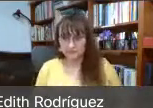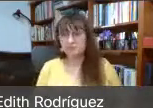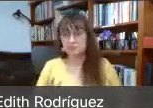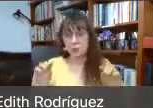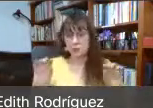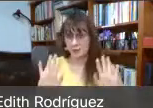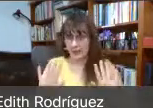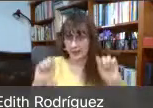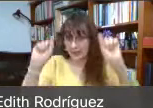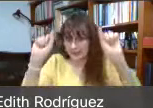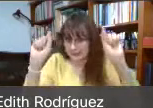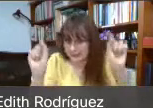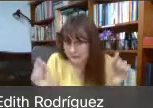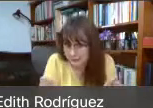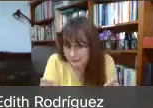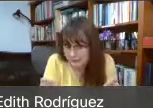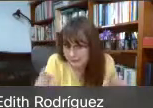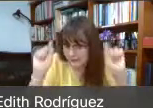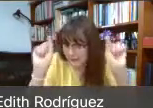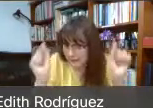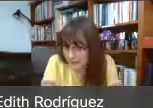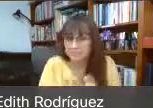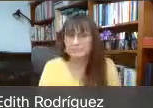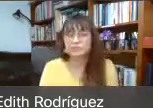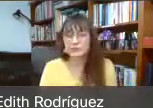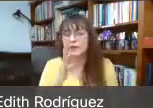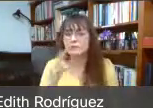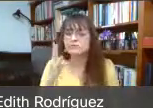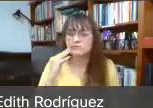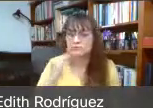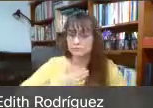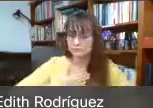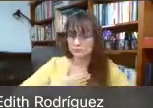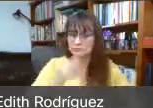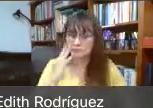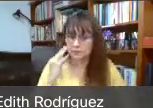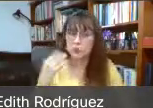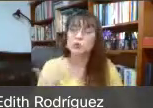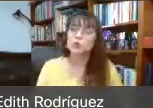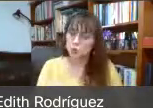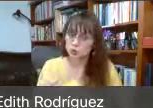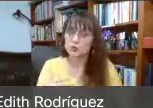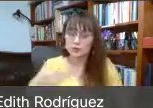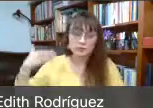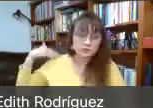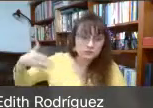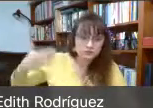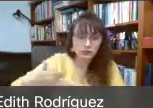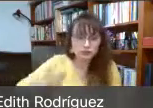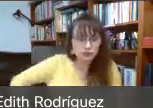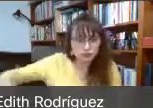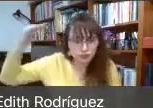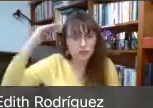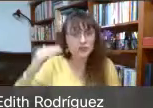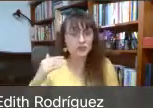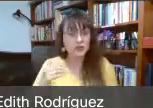en todos estos procesos. Ahora quiero hacer un paréntesis en mi experiencia de